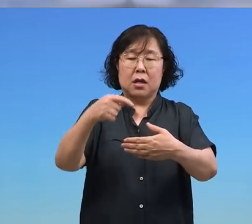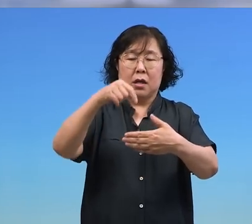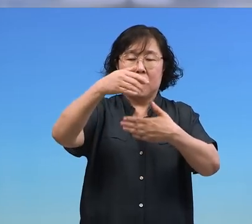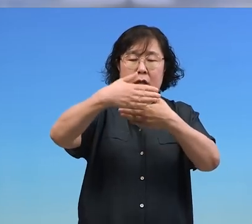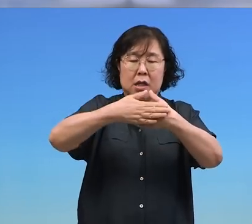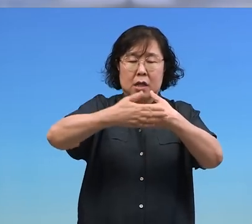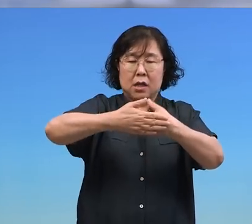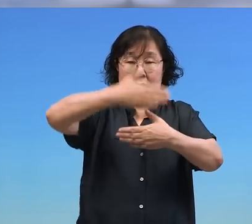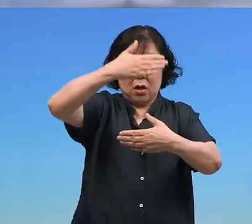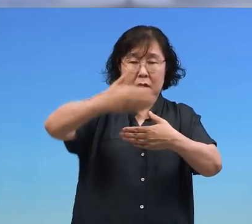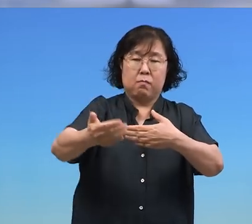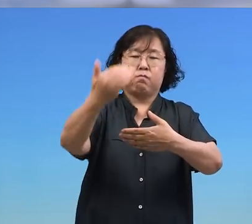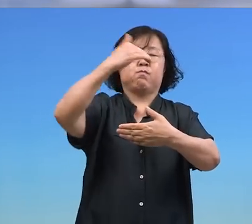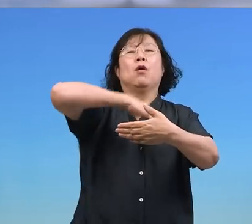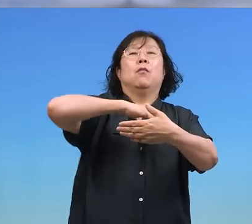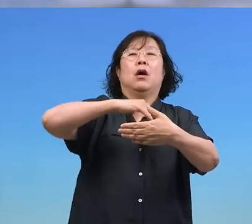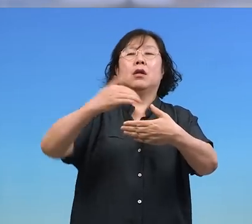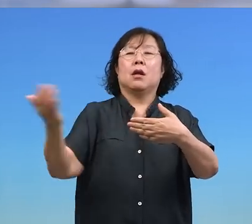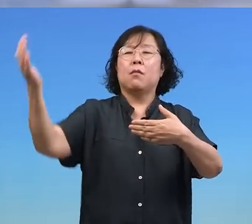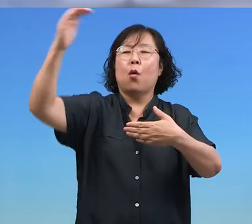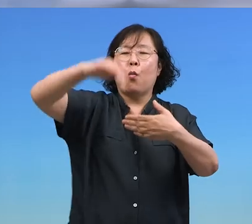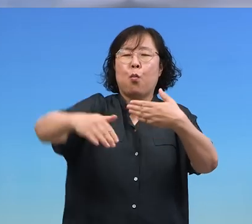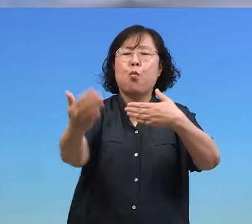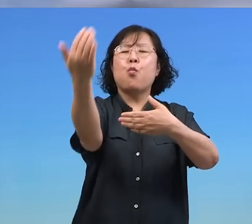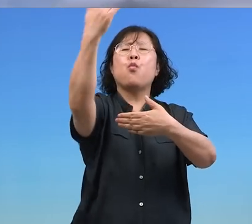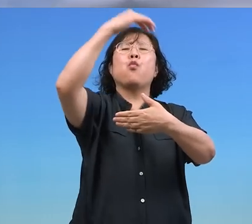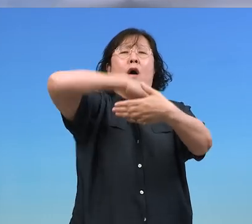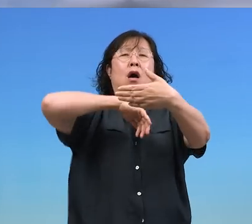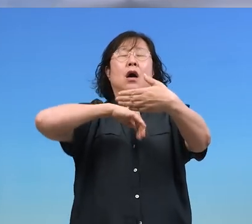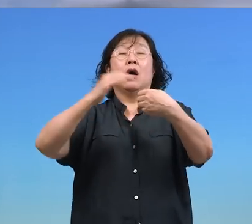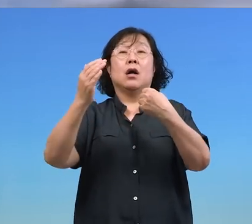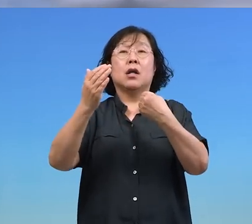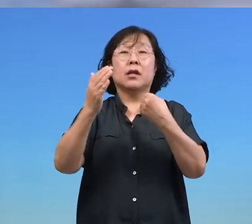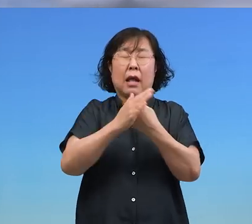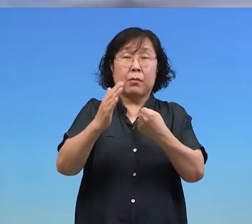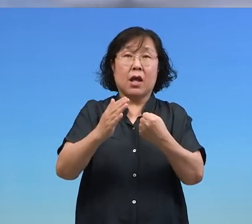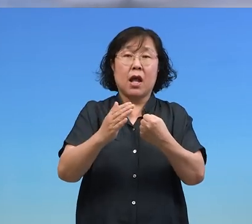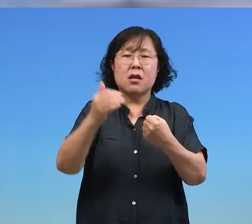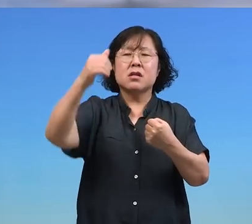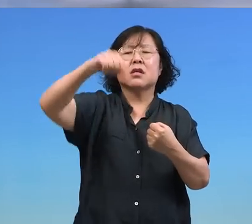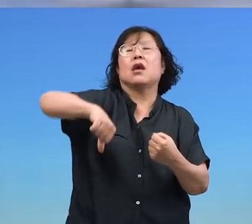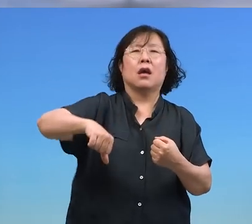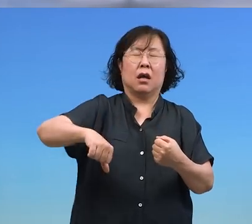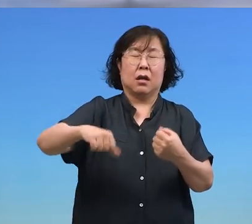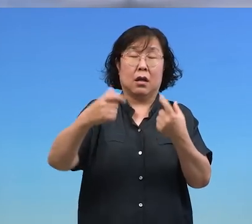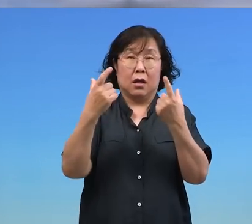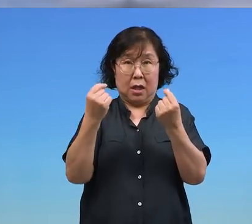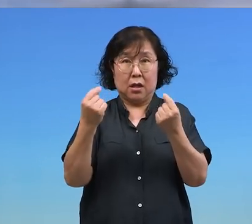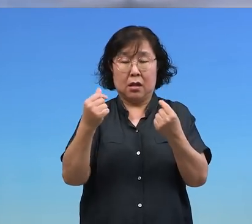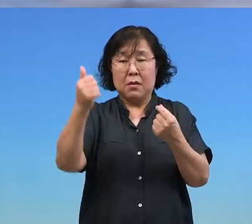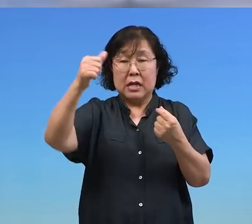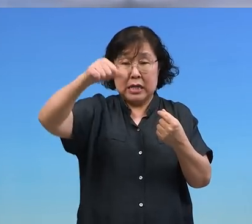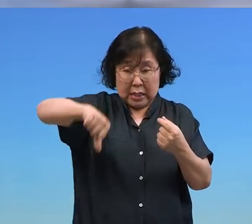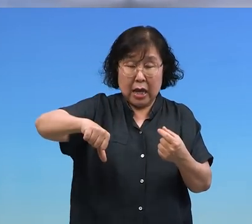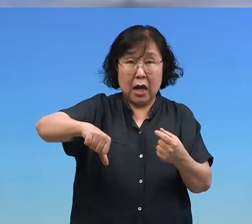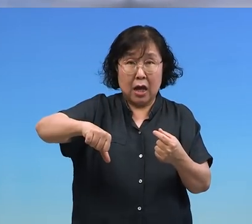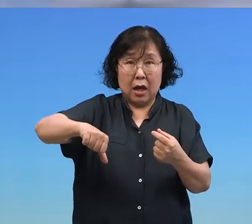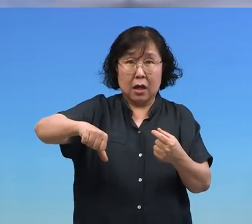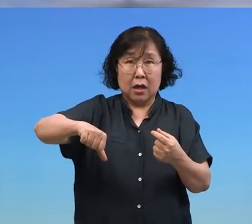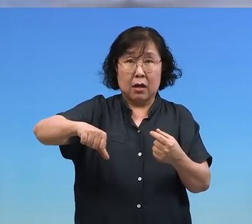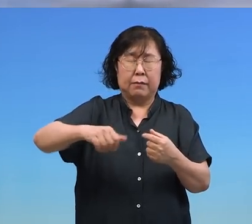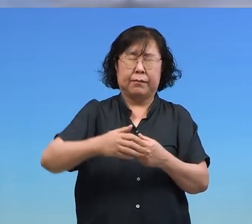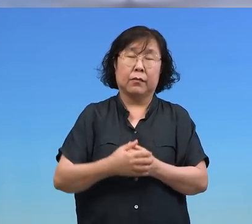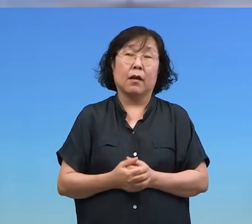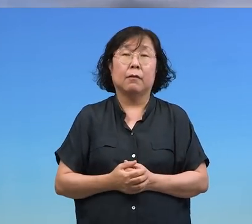넘어서는 게 쓰나미예요 그래서 쓰나미는 재앙인 거예요 그래서 쓰나미는 망령된 거예요 오늘